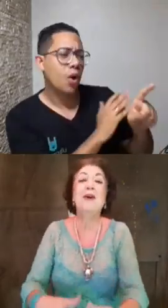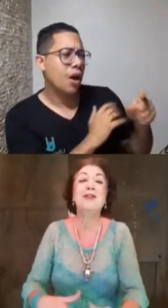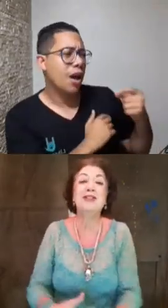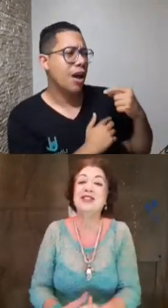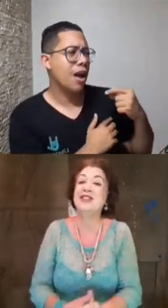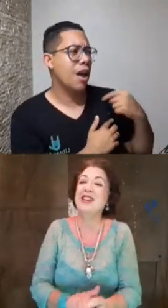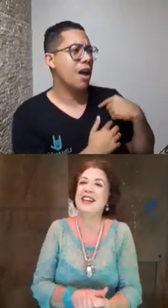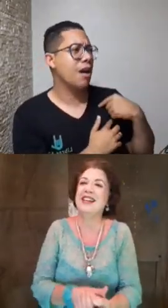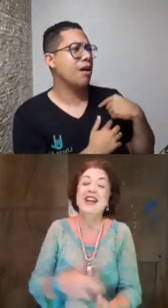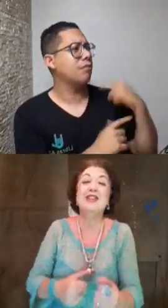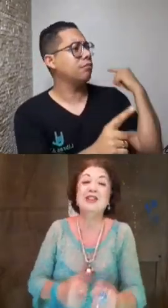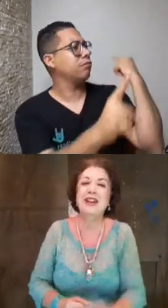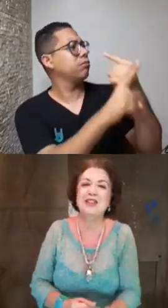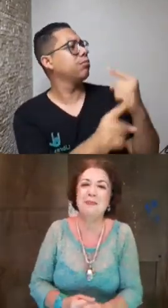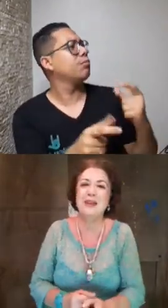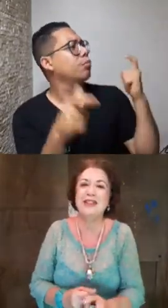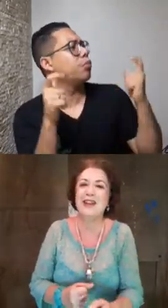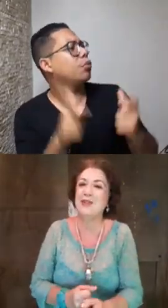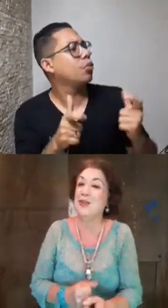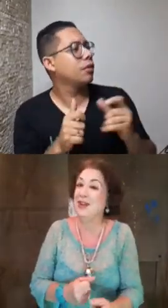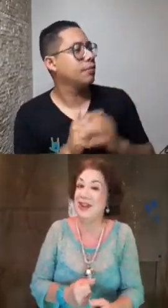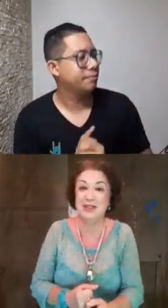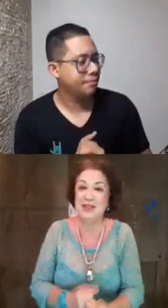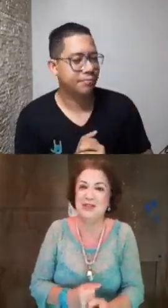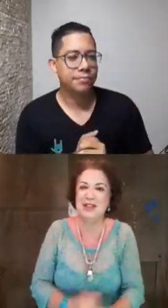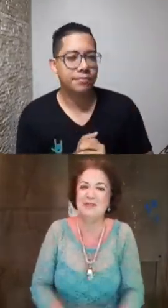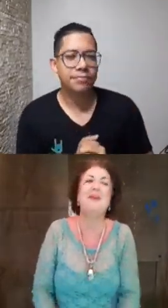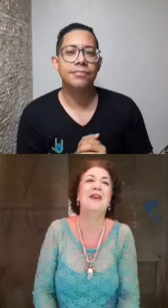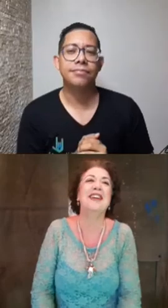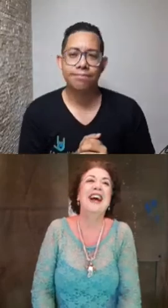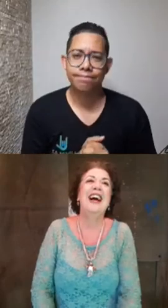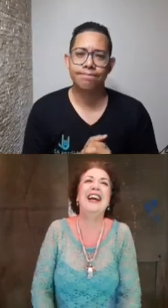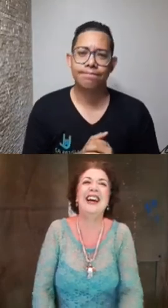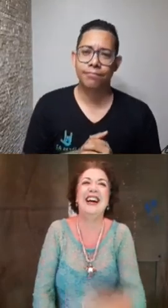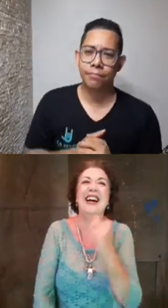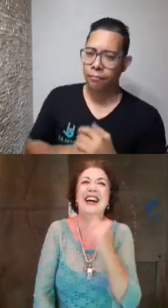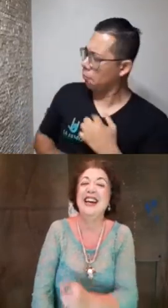Eu posso lhe dizer histórias de pescador ao seu dispor,